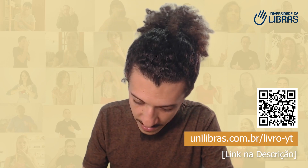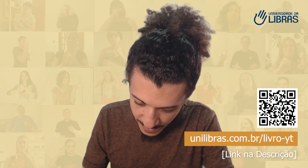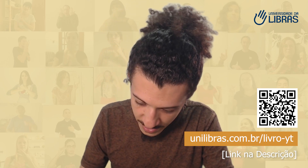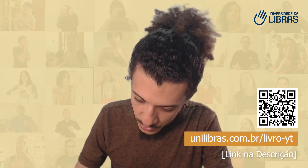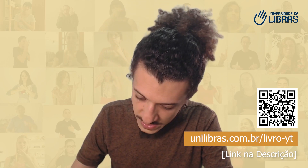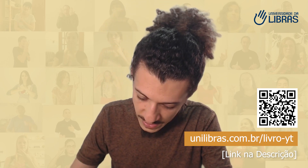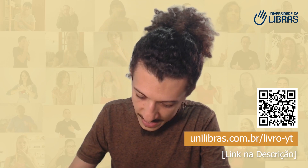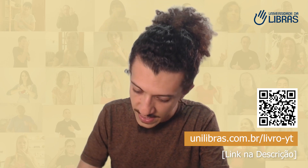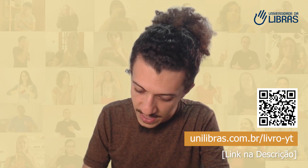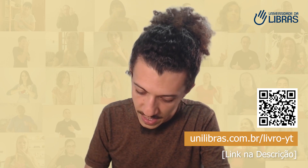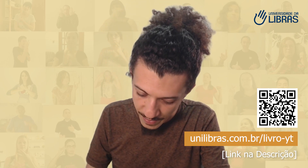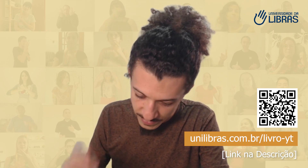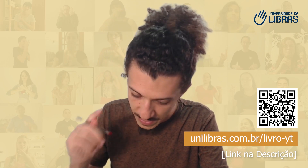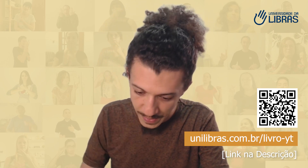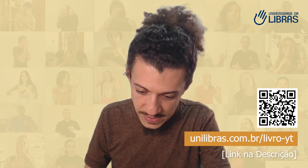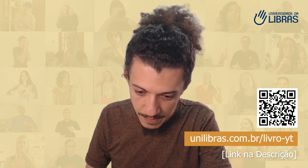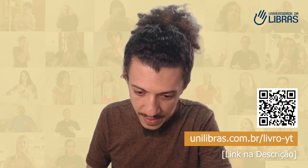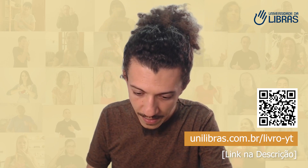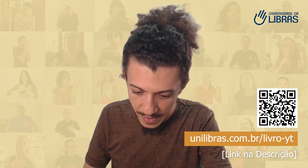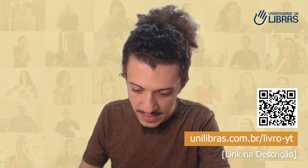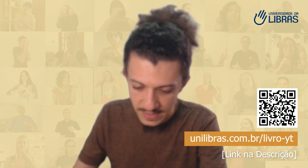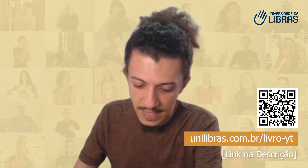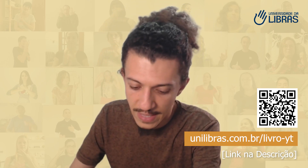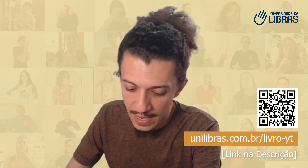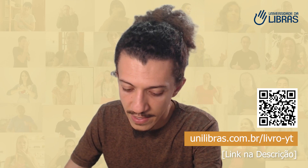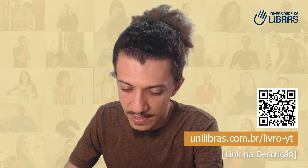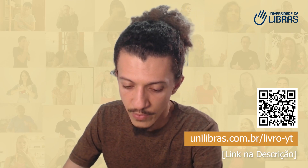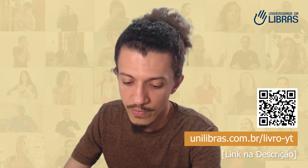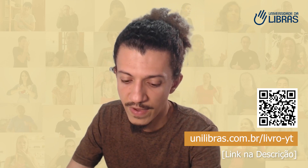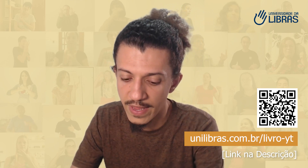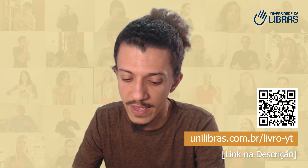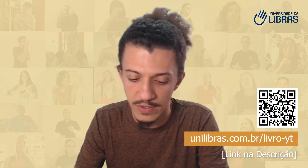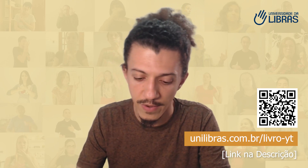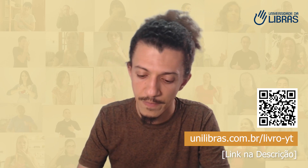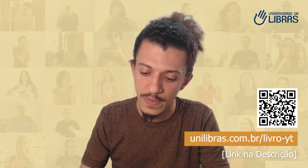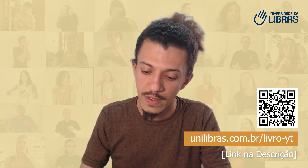Escrevi aqui 2 sinais aqui para você perceber esse detalhe que eu falei aqui, ó.